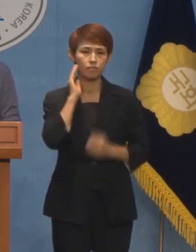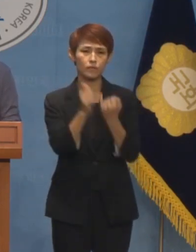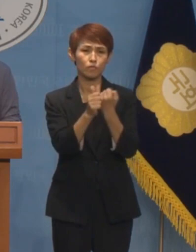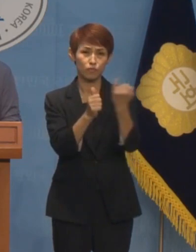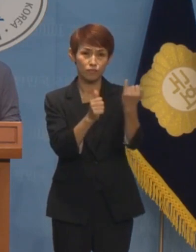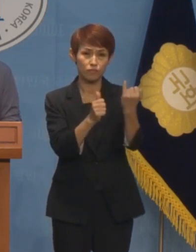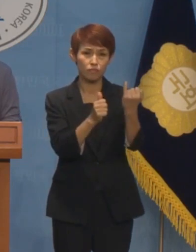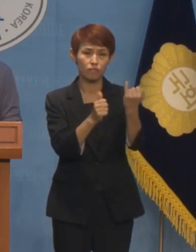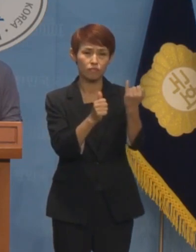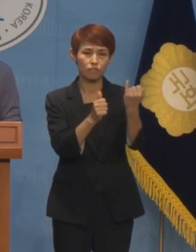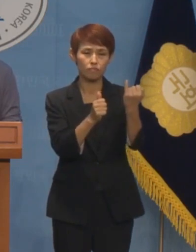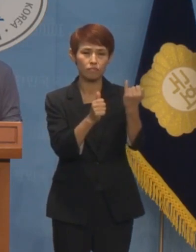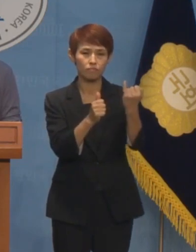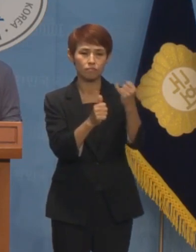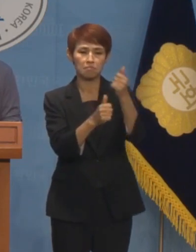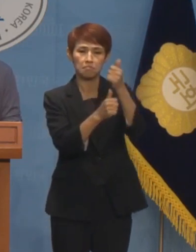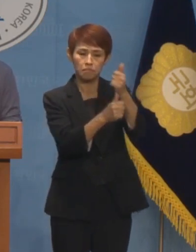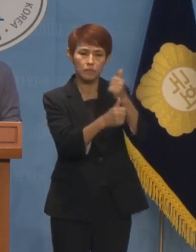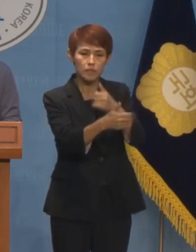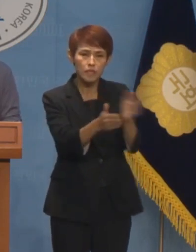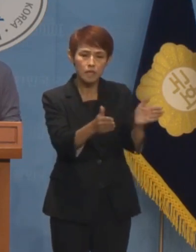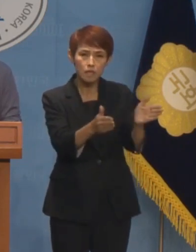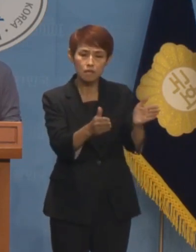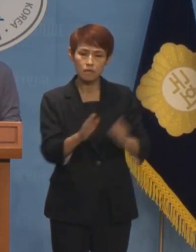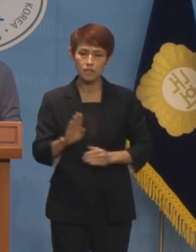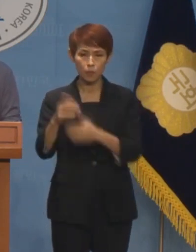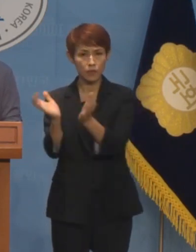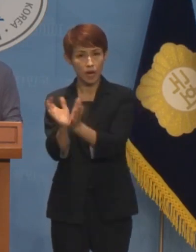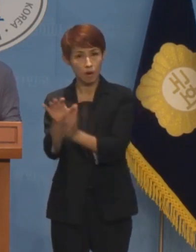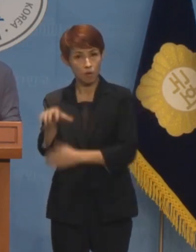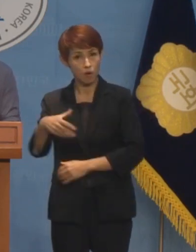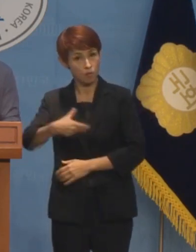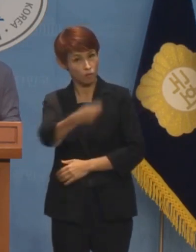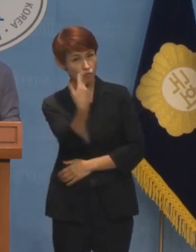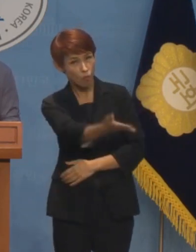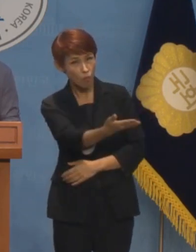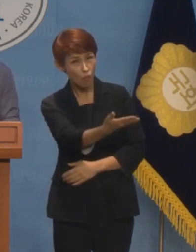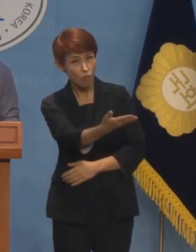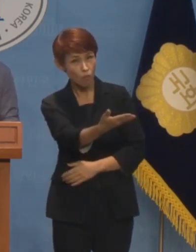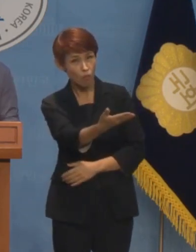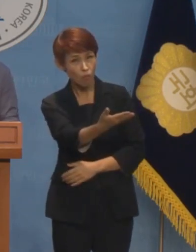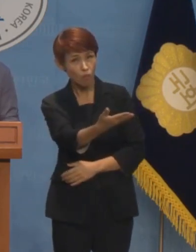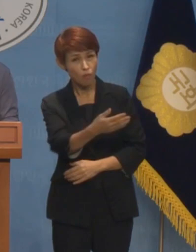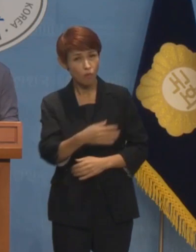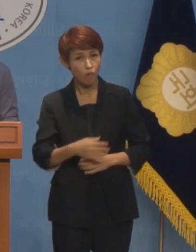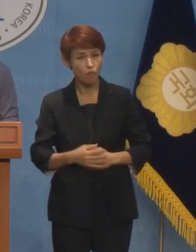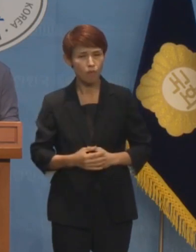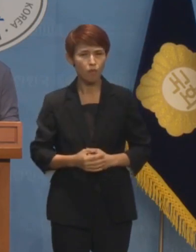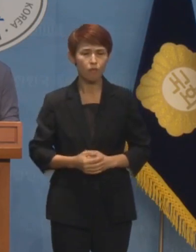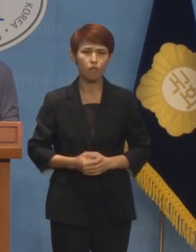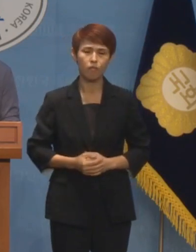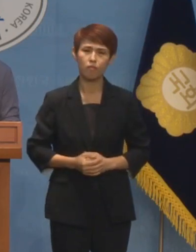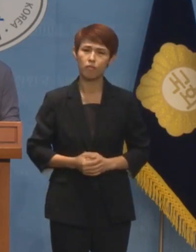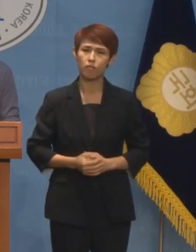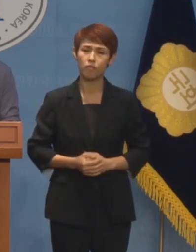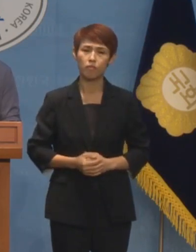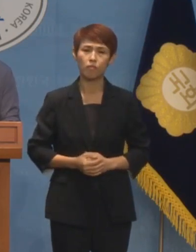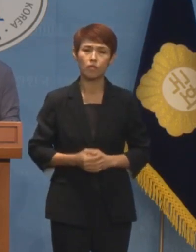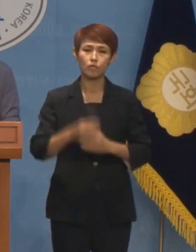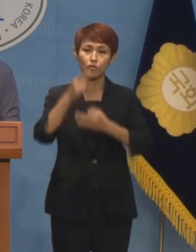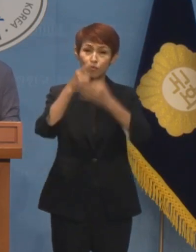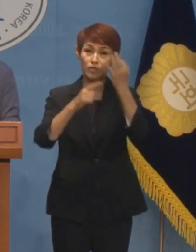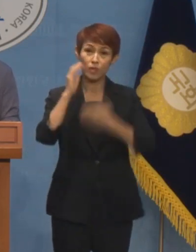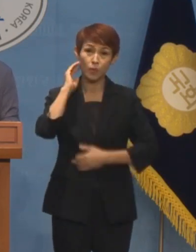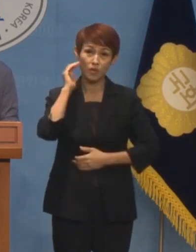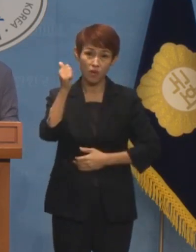여사의 제2부속실 어떻게 진보당 당사라도 뚝 잘라서 내어드릴까요? 윤석열